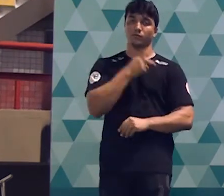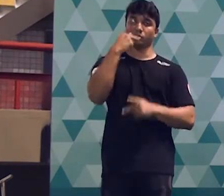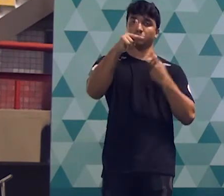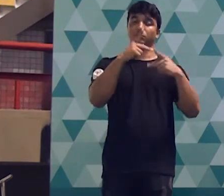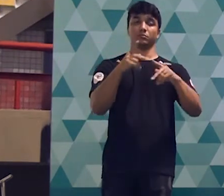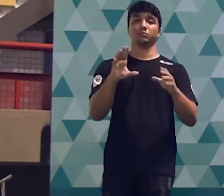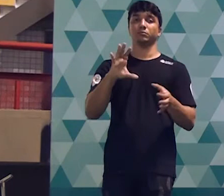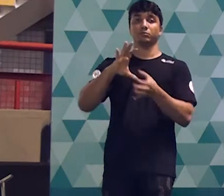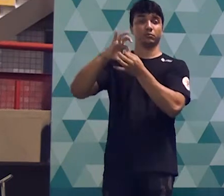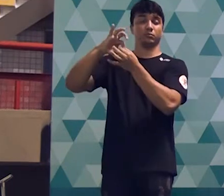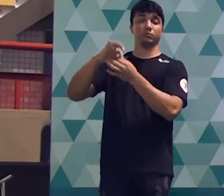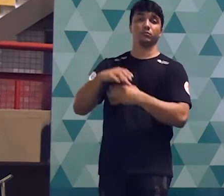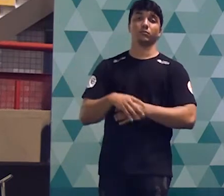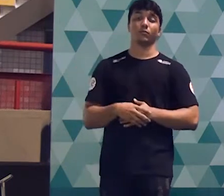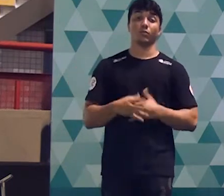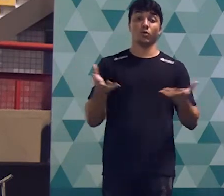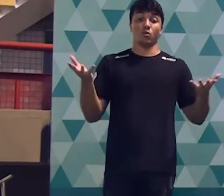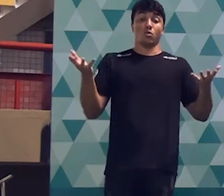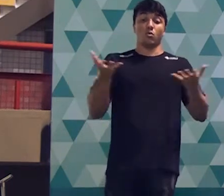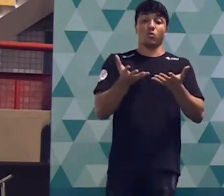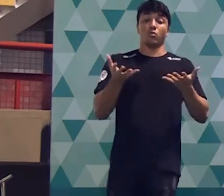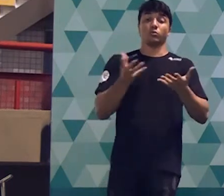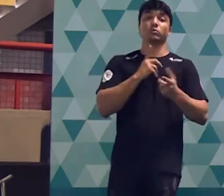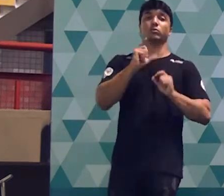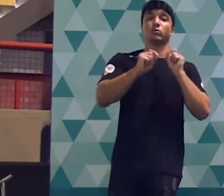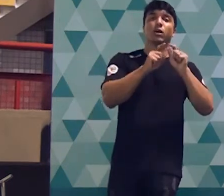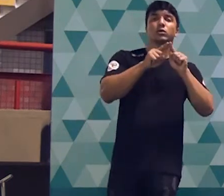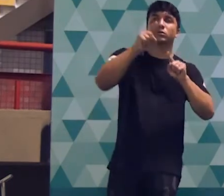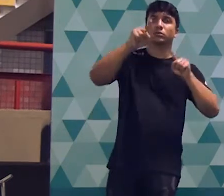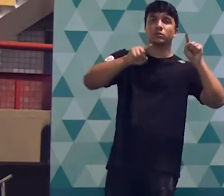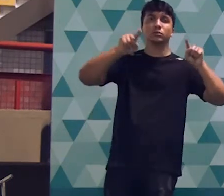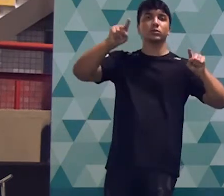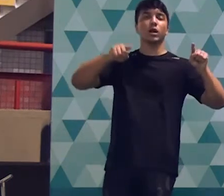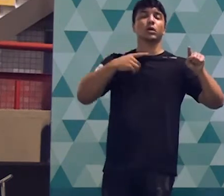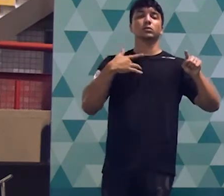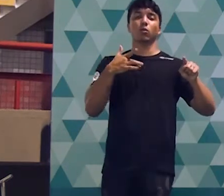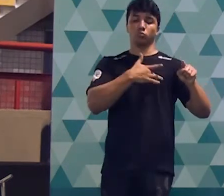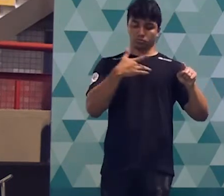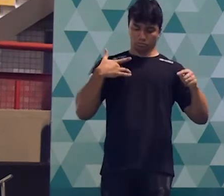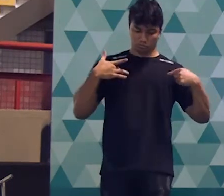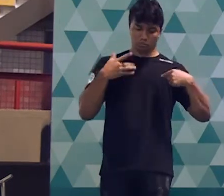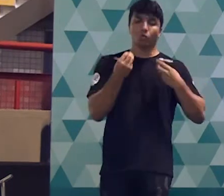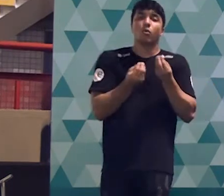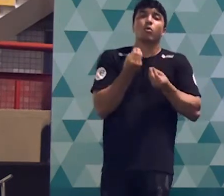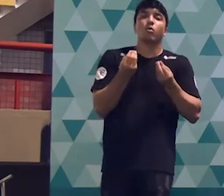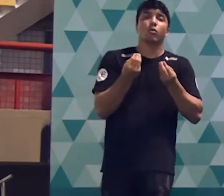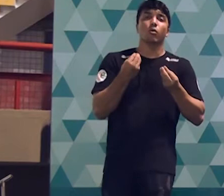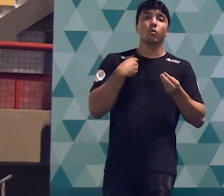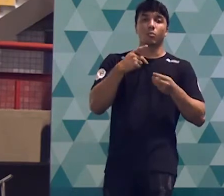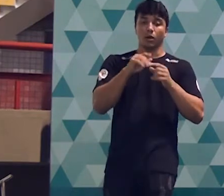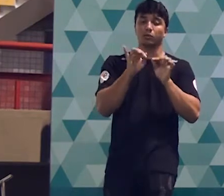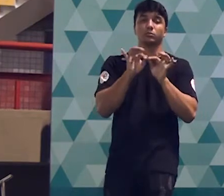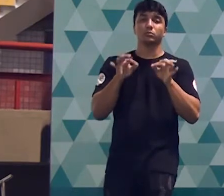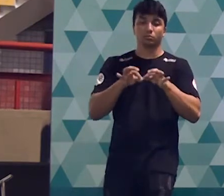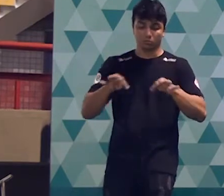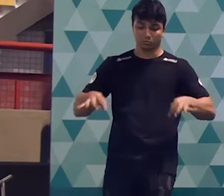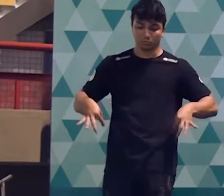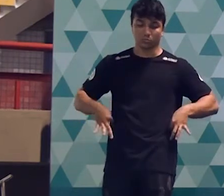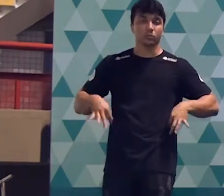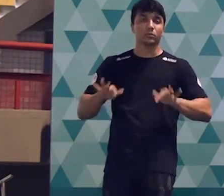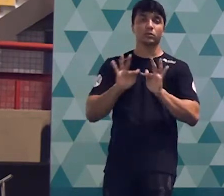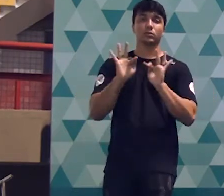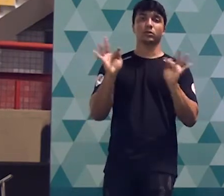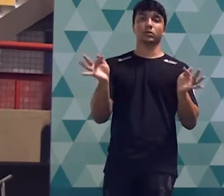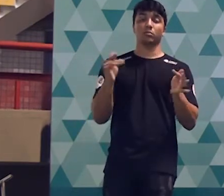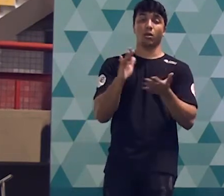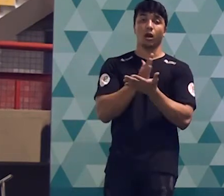Então hoje já se mede a saúde de uma pessoa pela circunferência abdominal. A gente